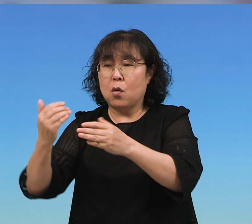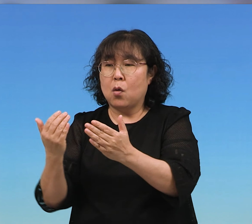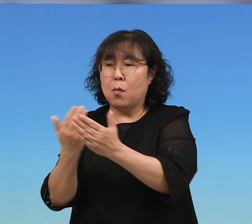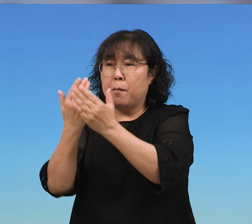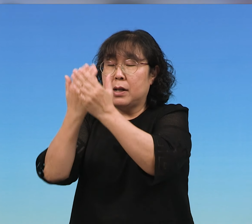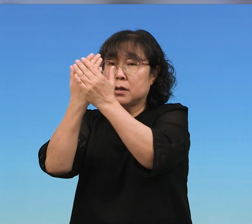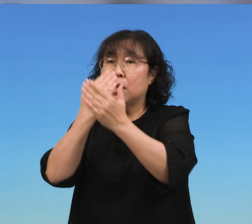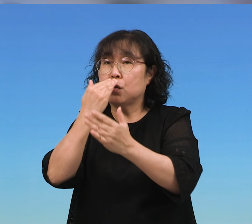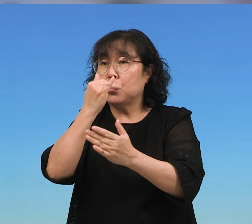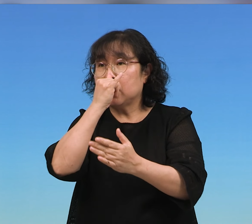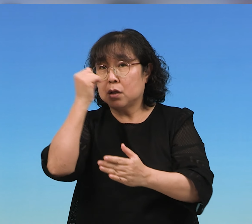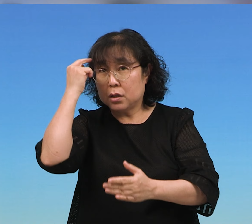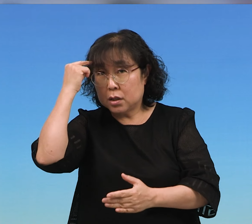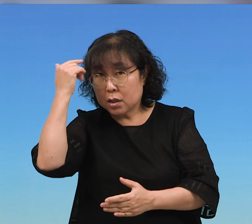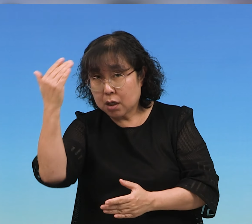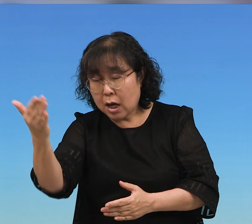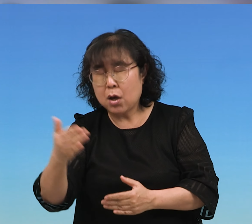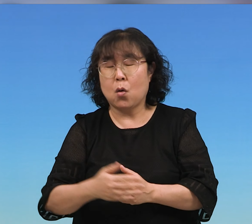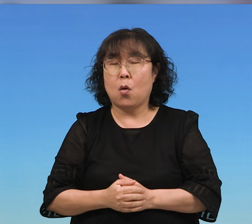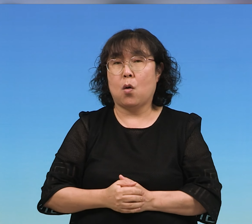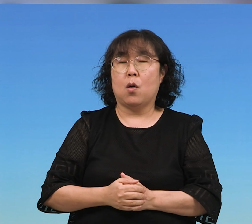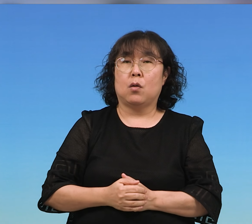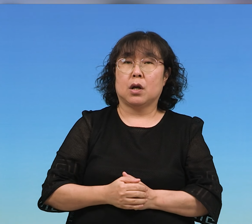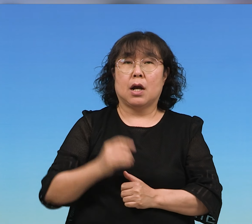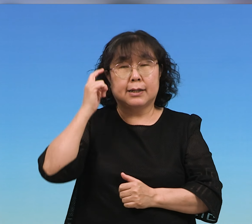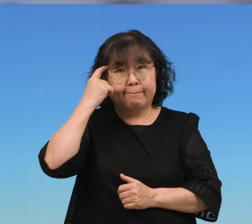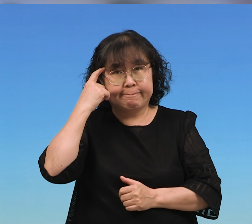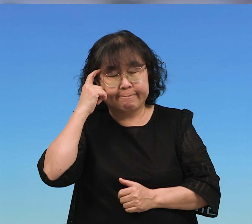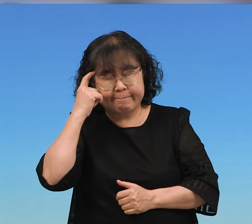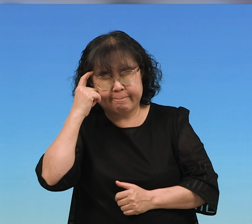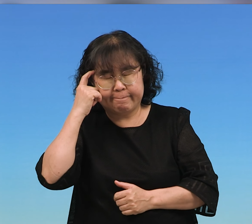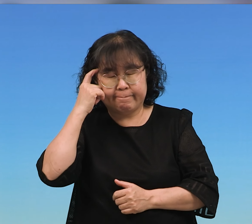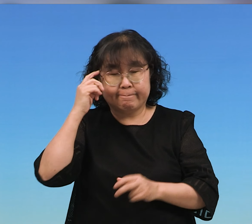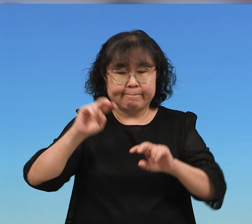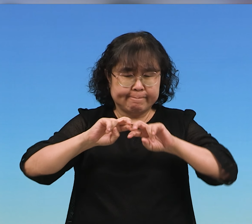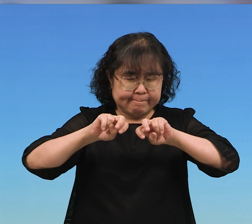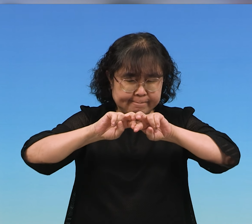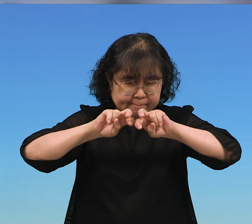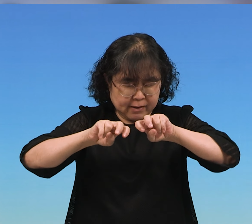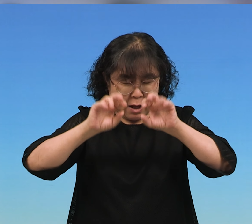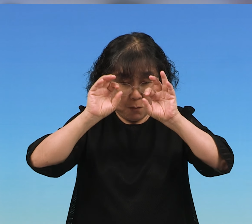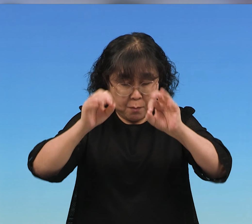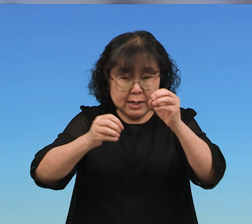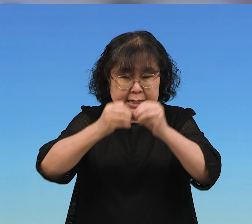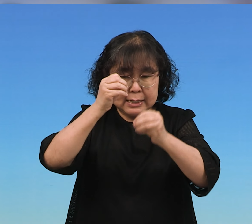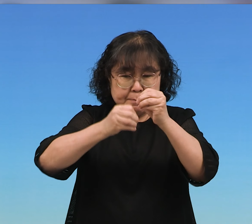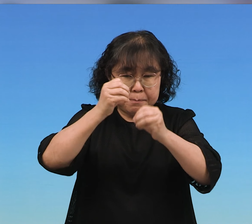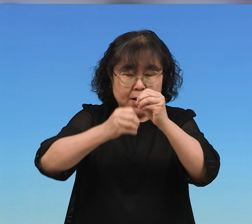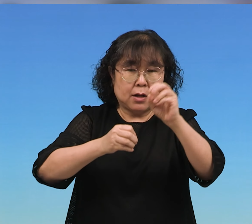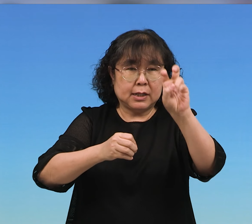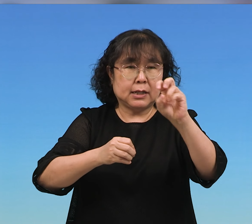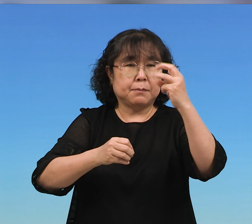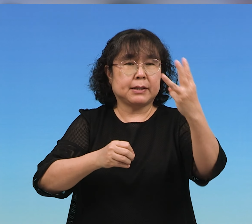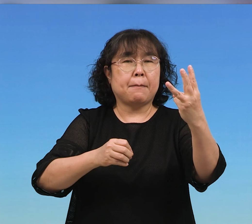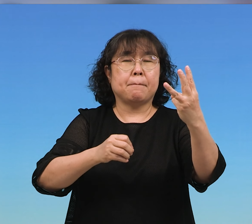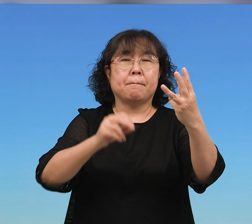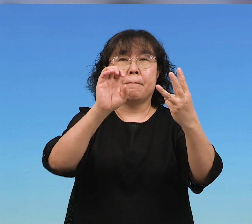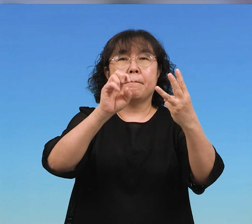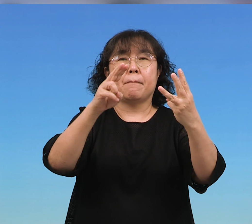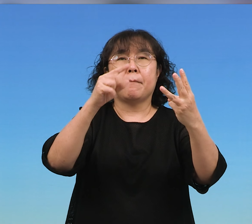거기에 뭐 하나님 개입하셨다 이러면 다 끝나는 얘기지만 더 깊이 분석을 해보면은요, 다윗에게는 시편